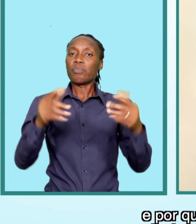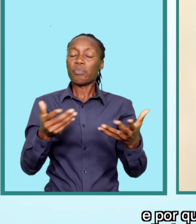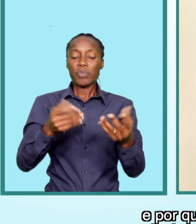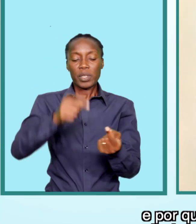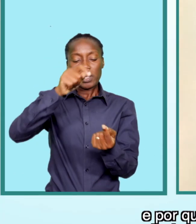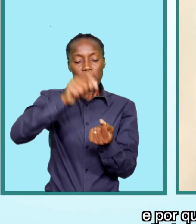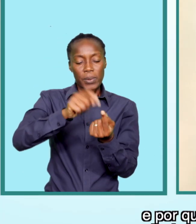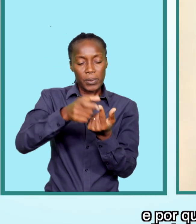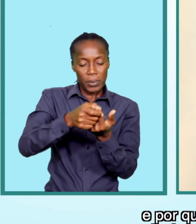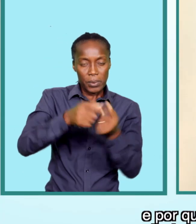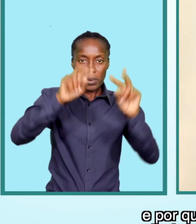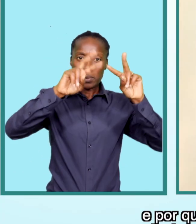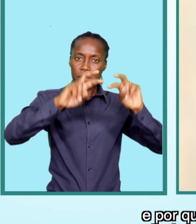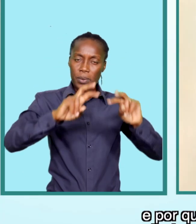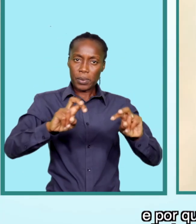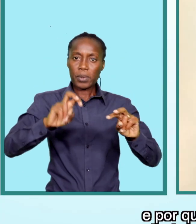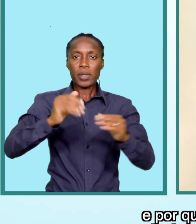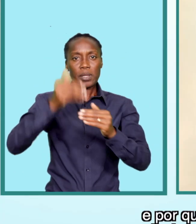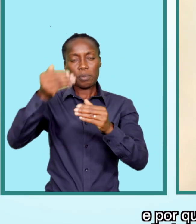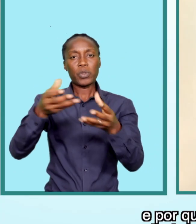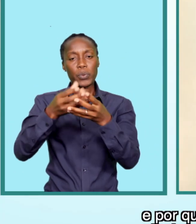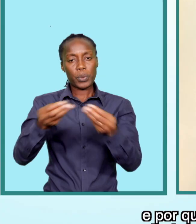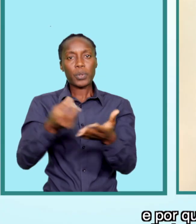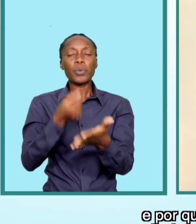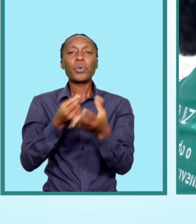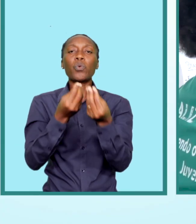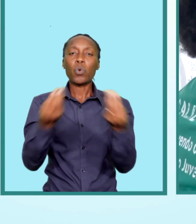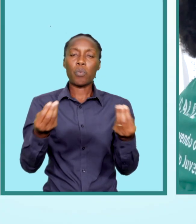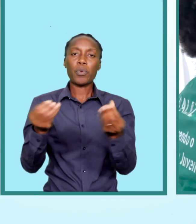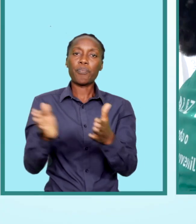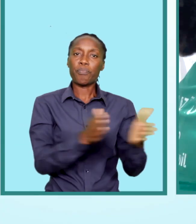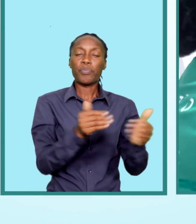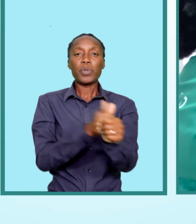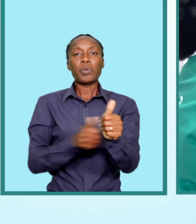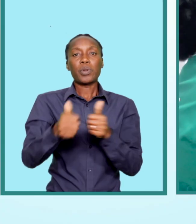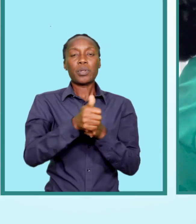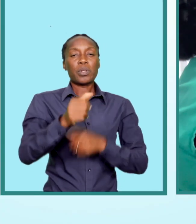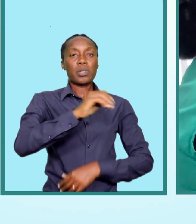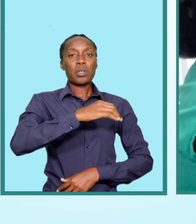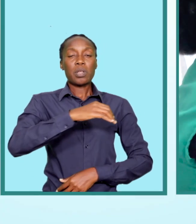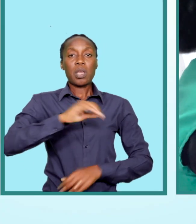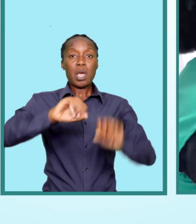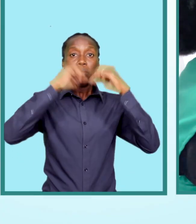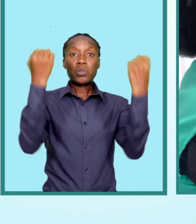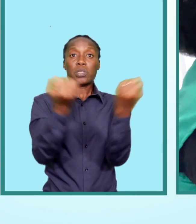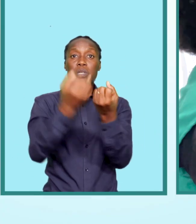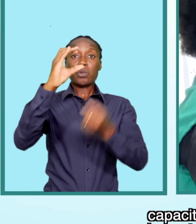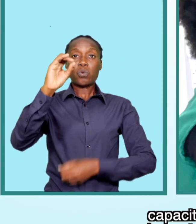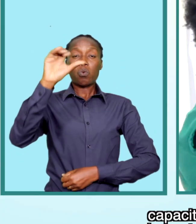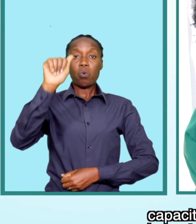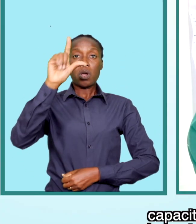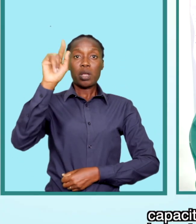aceder à questão da testagem e também ao tratamento para HIV. Para a representante da Associação